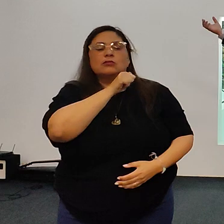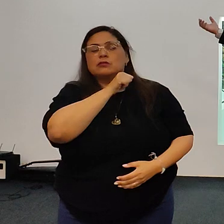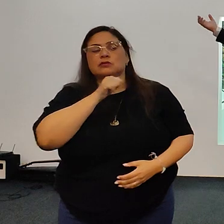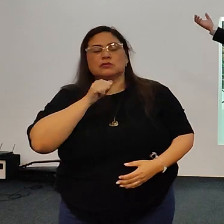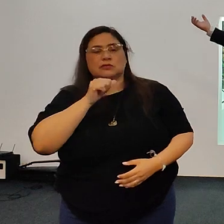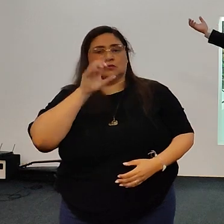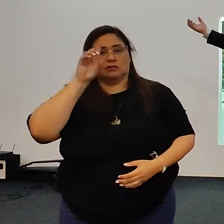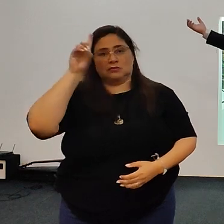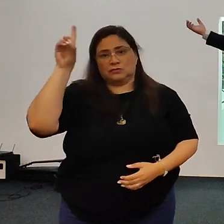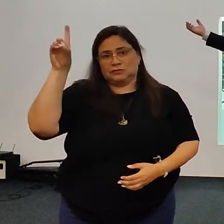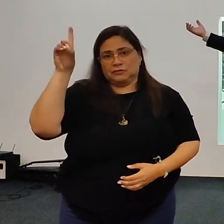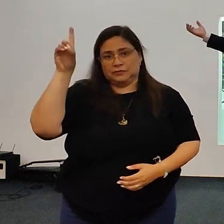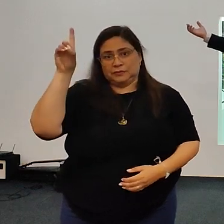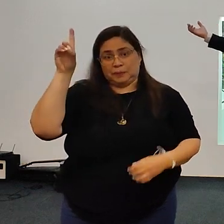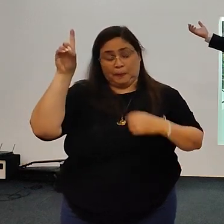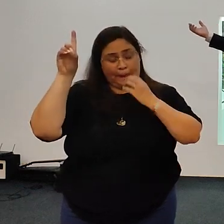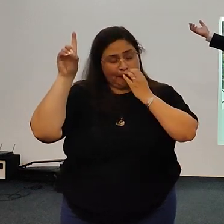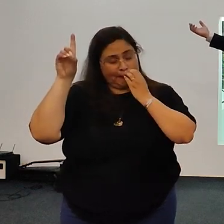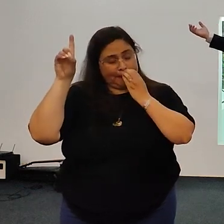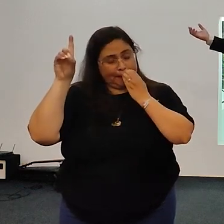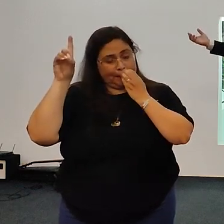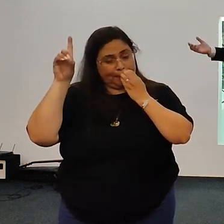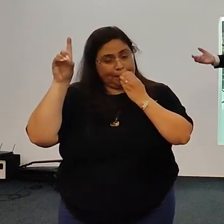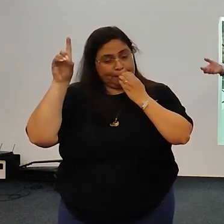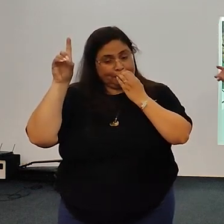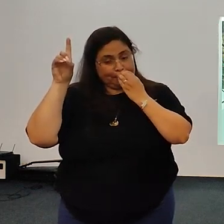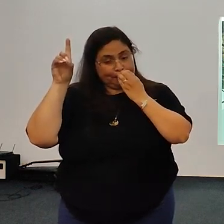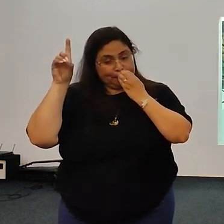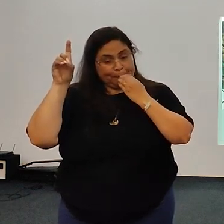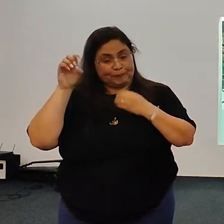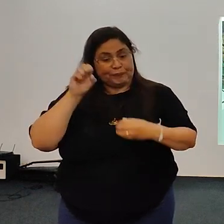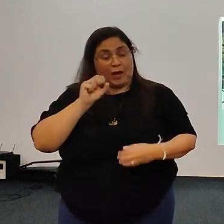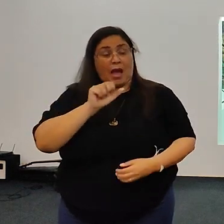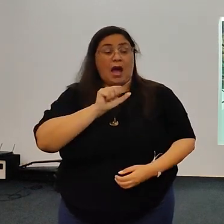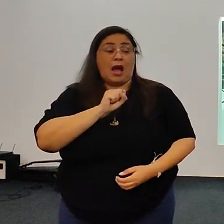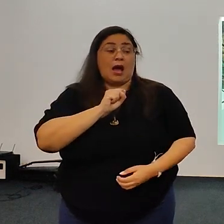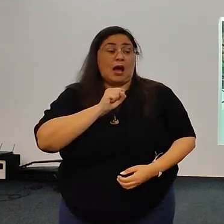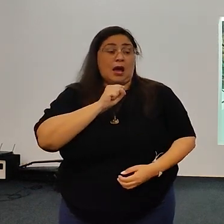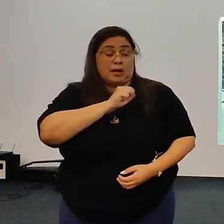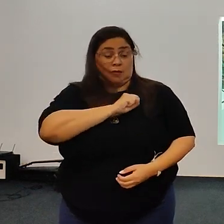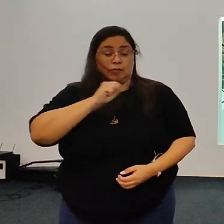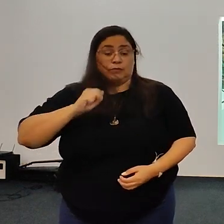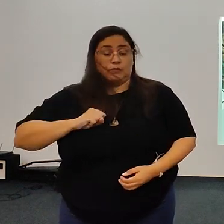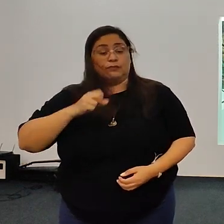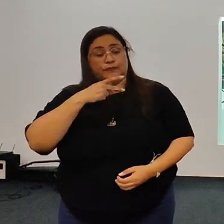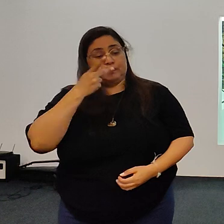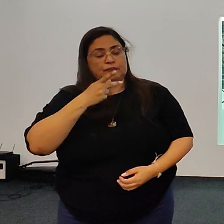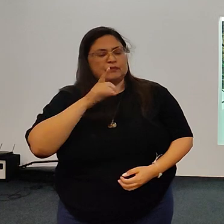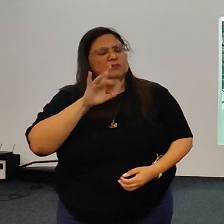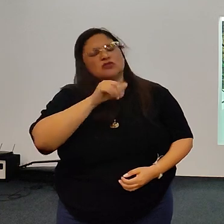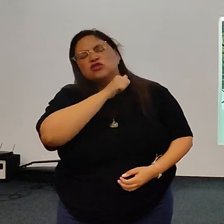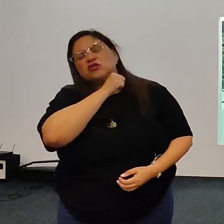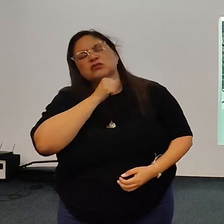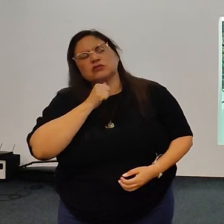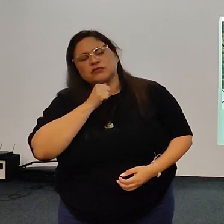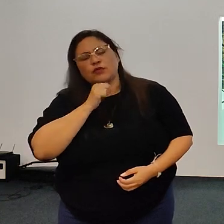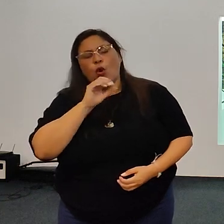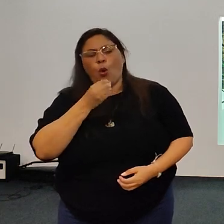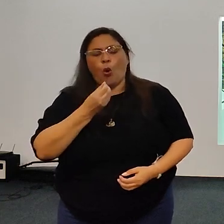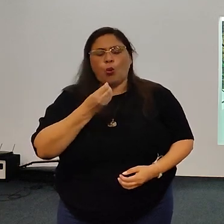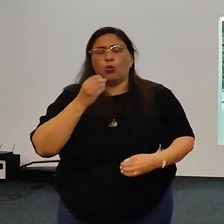para oferecer sacrifícios a Deus. Então Samuel disse: acaso Deus prefere sacrifício